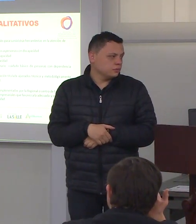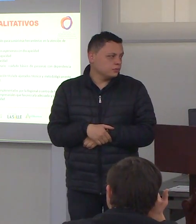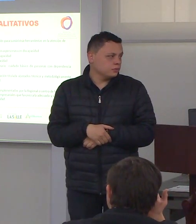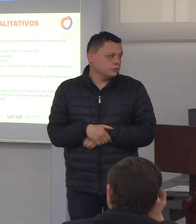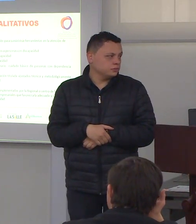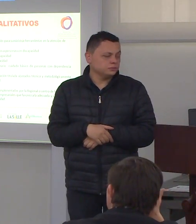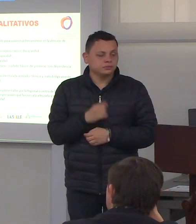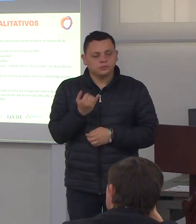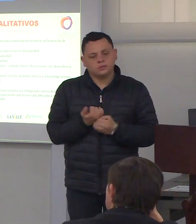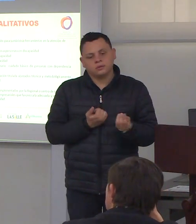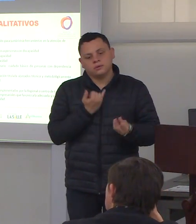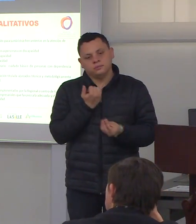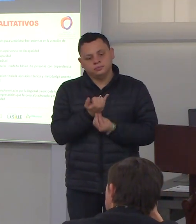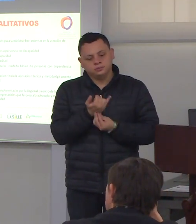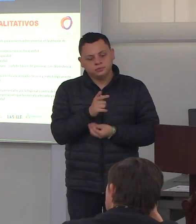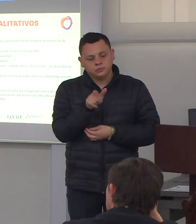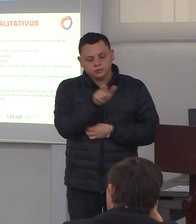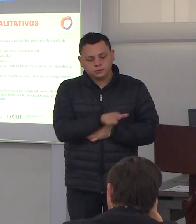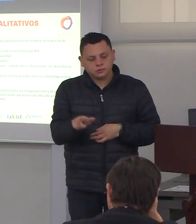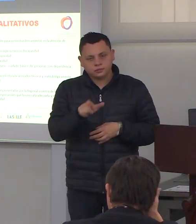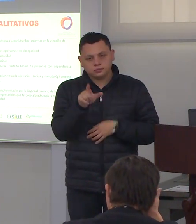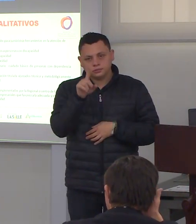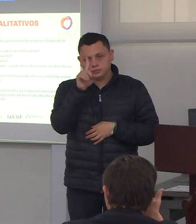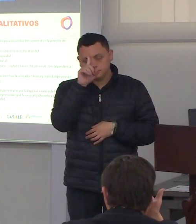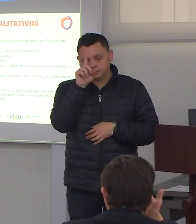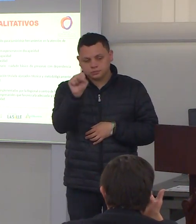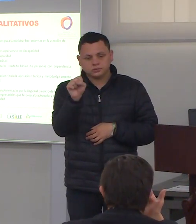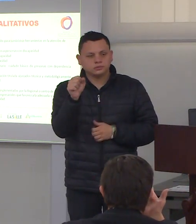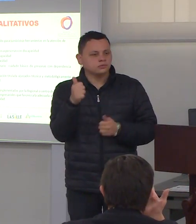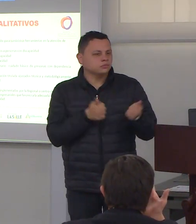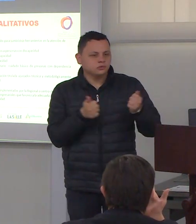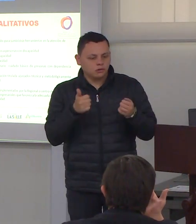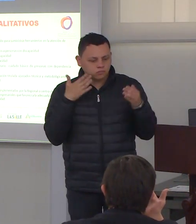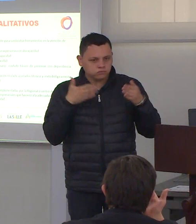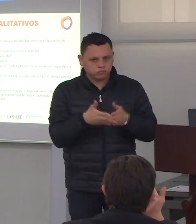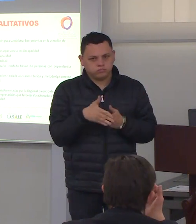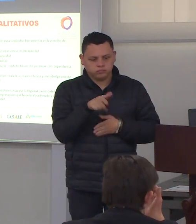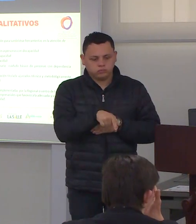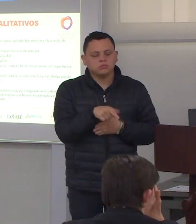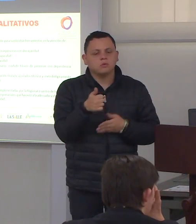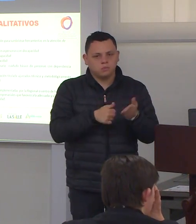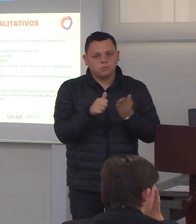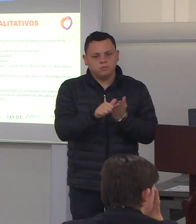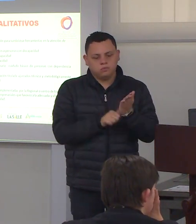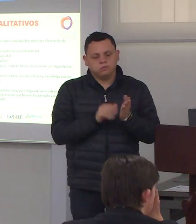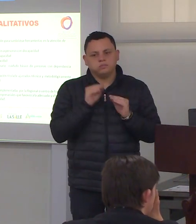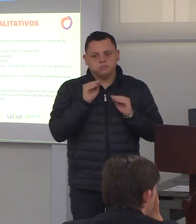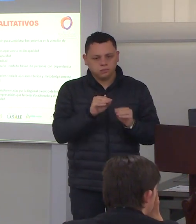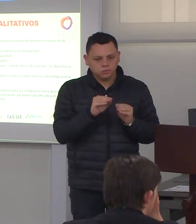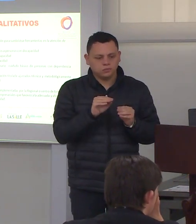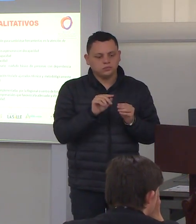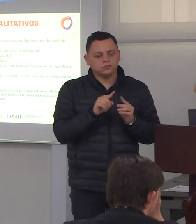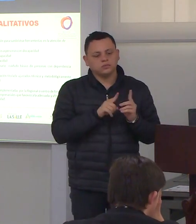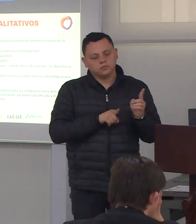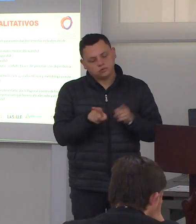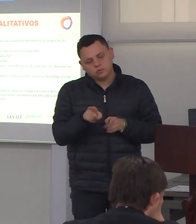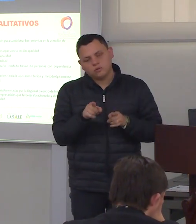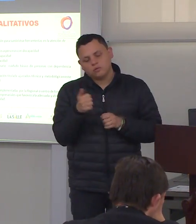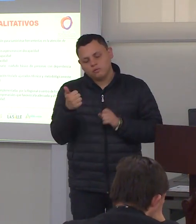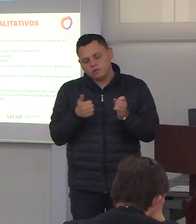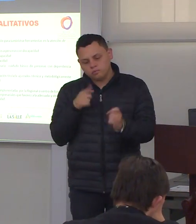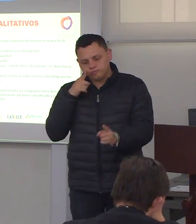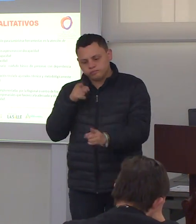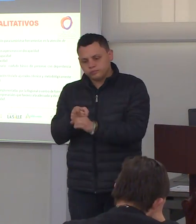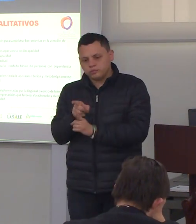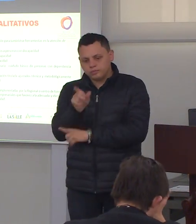Puntualmente para la población con discapacidad intelectual, tenemos programas de formación, unos dirigidos a